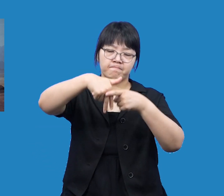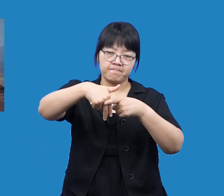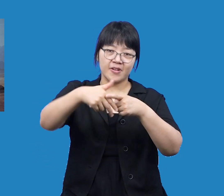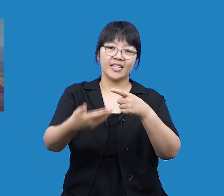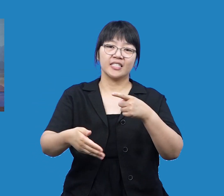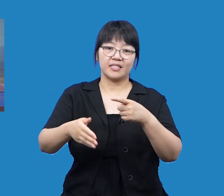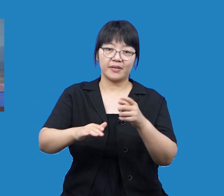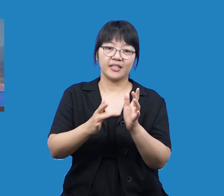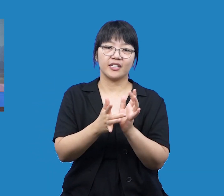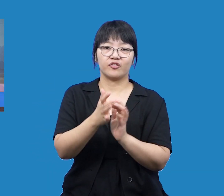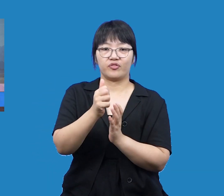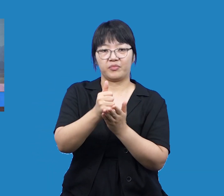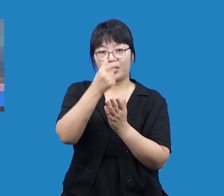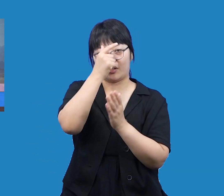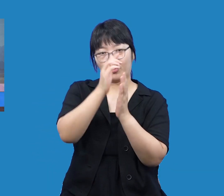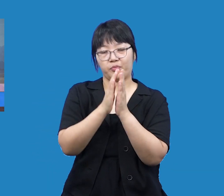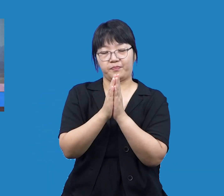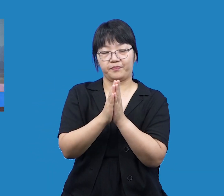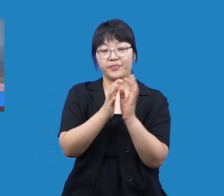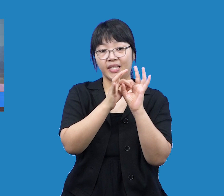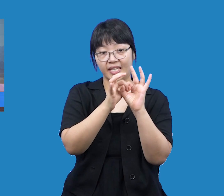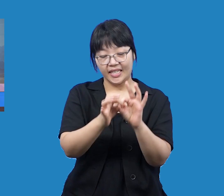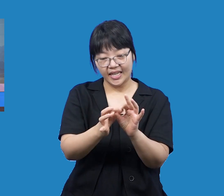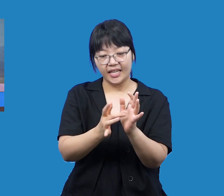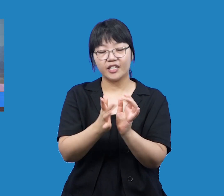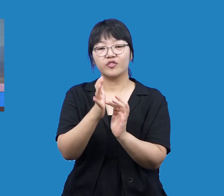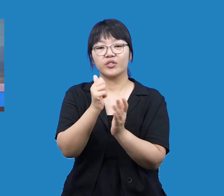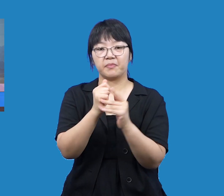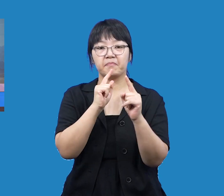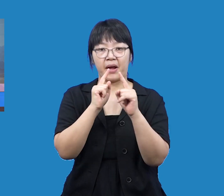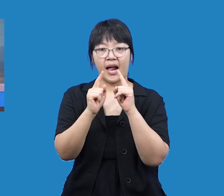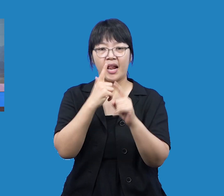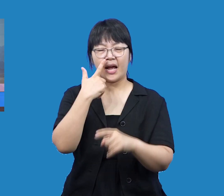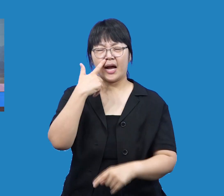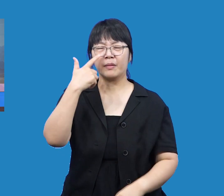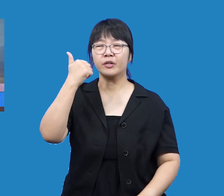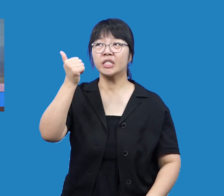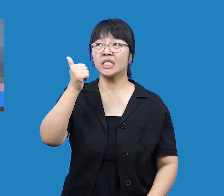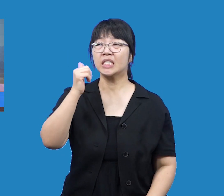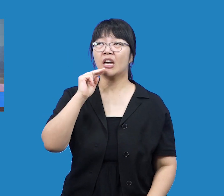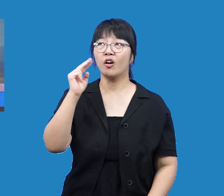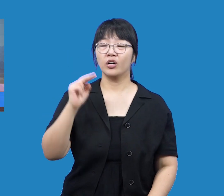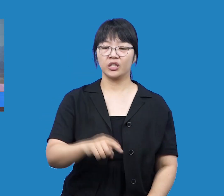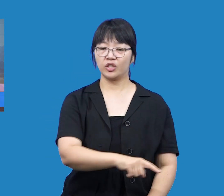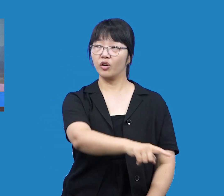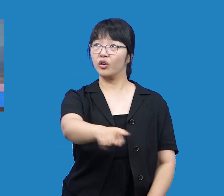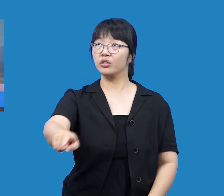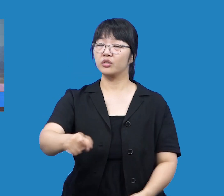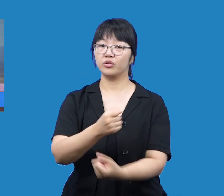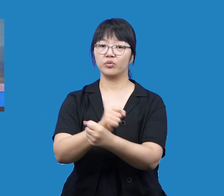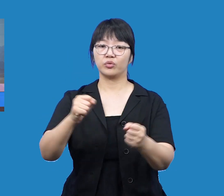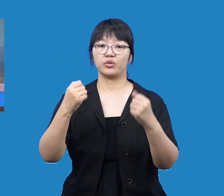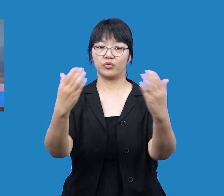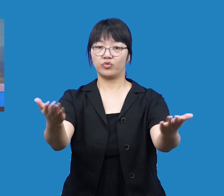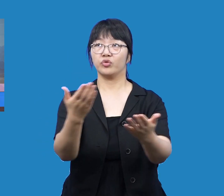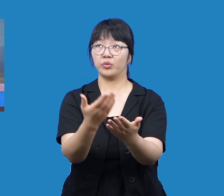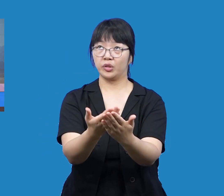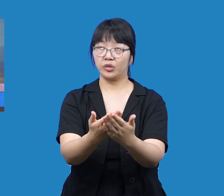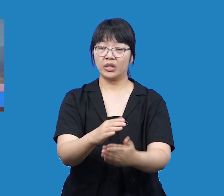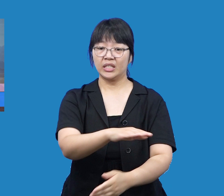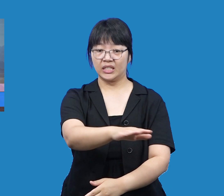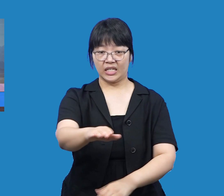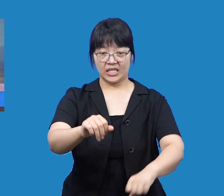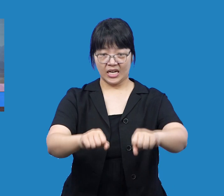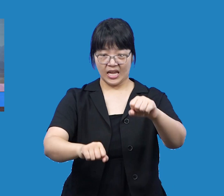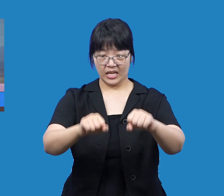같이 읽겠습니다. 시작. 이에 예수께서 이르시되 아버지여 저들을 사하여 주옵소서 자기들이